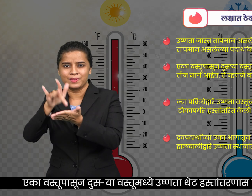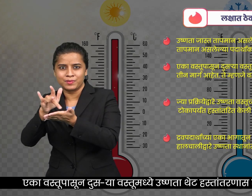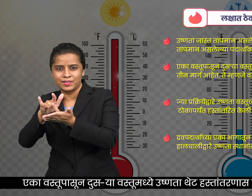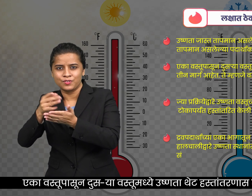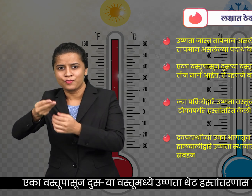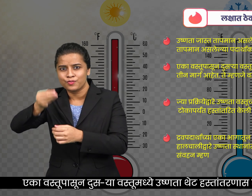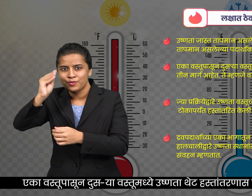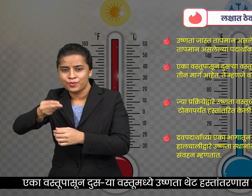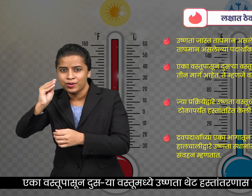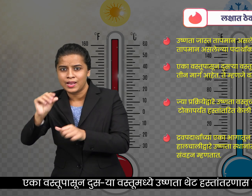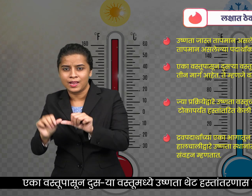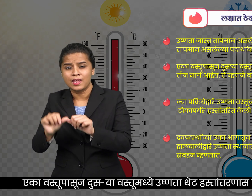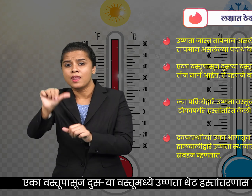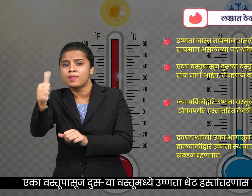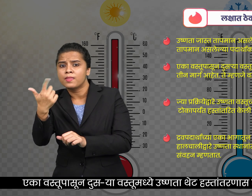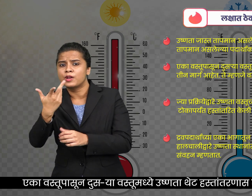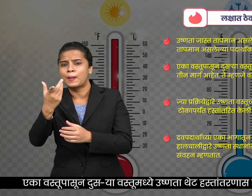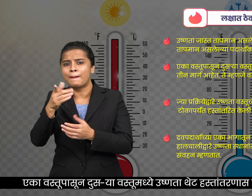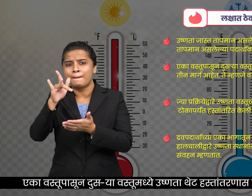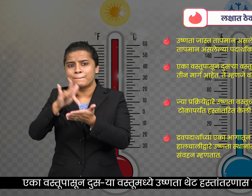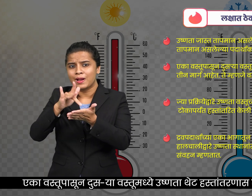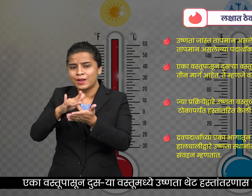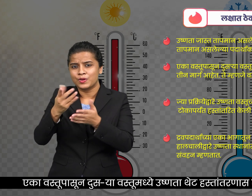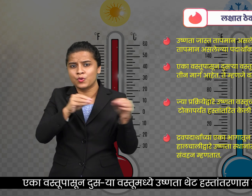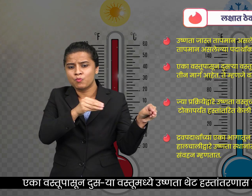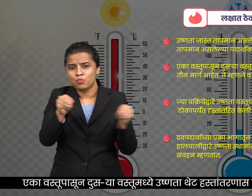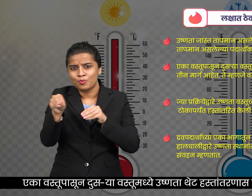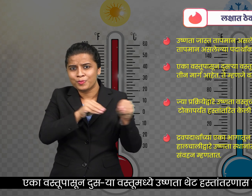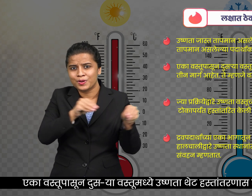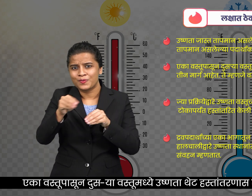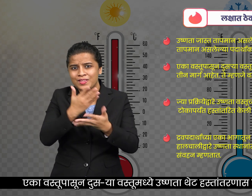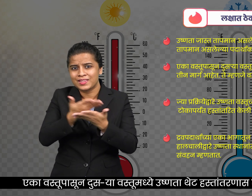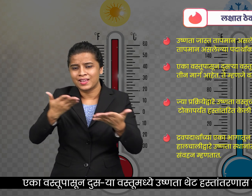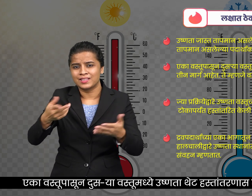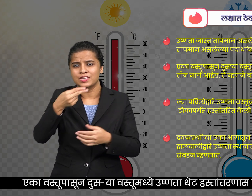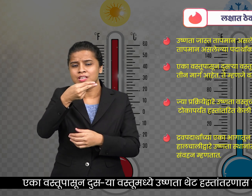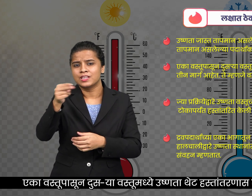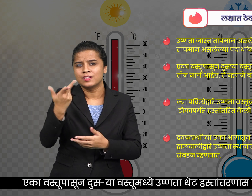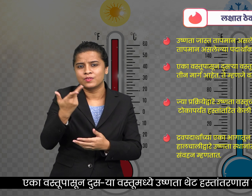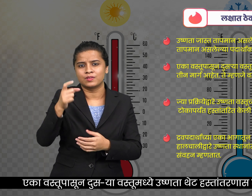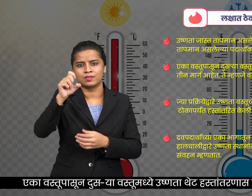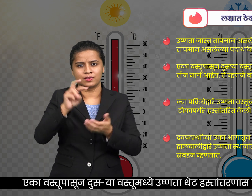एका वस्तूपासून दुसऱ्या वस्तूमध्ये उष्णता थेट हस्तांतरण रेडिएशन असे म्हणतात.